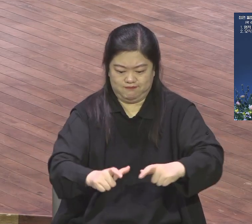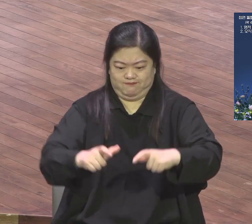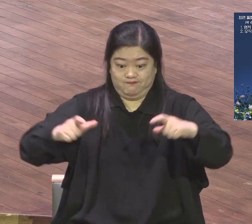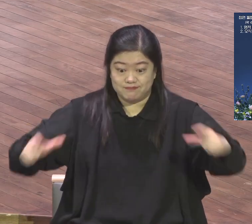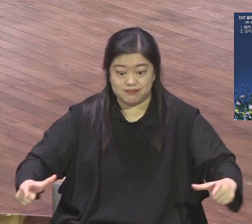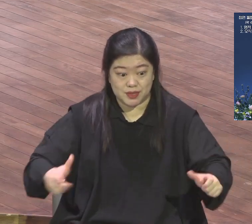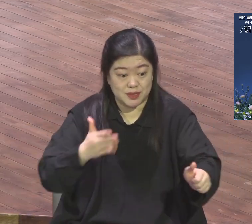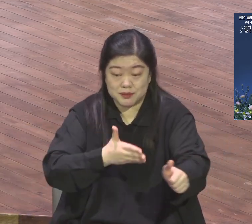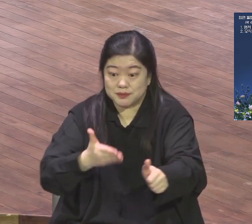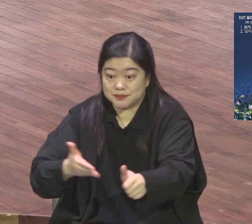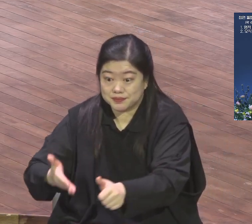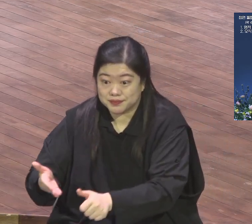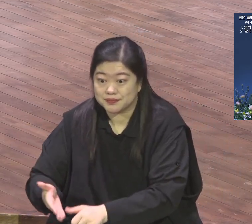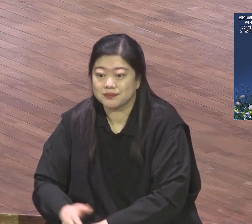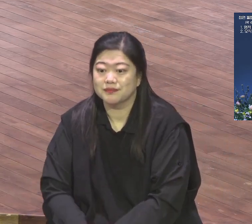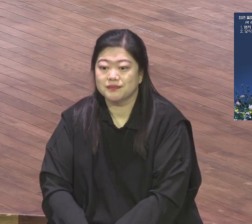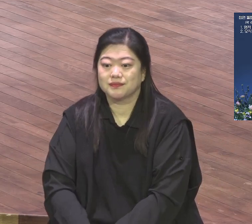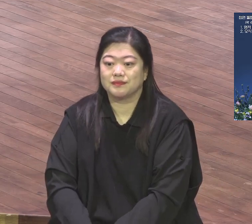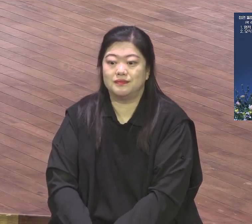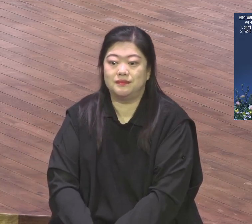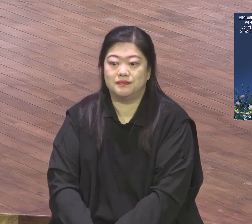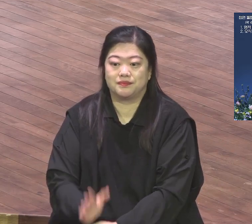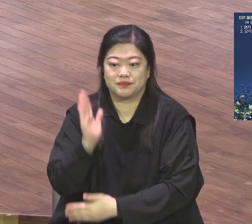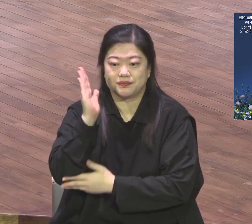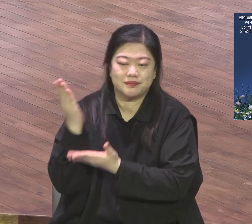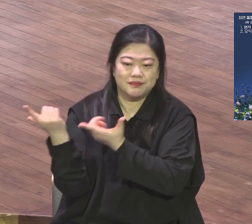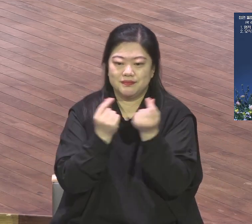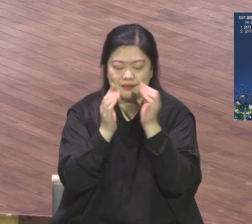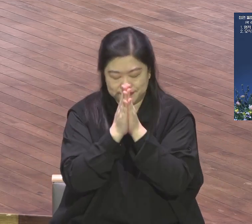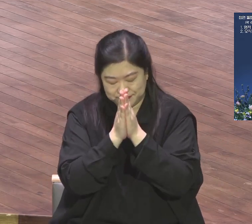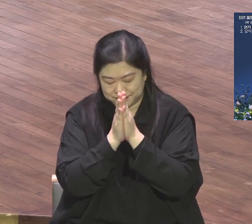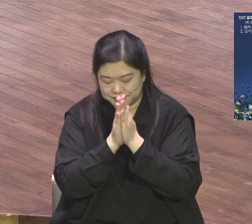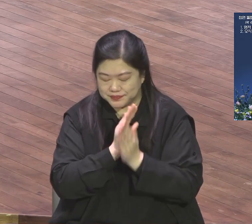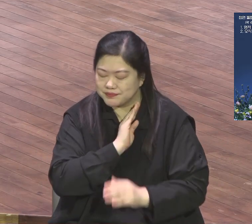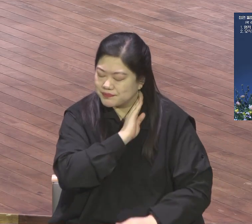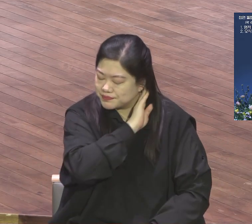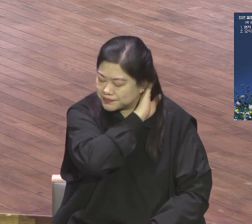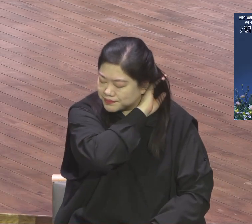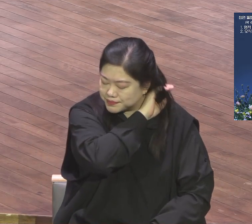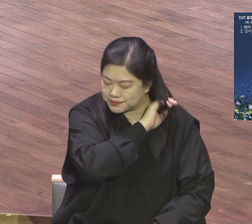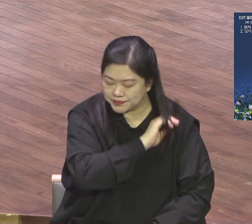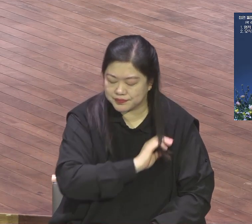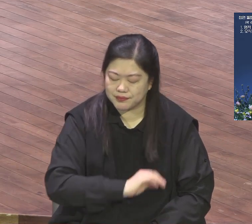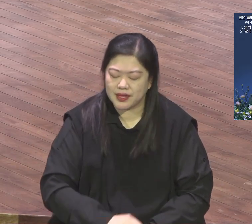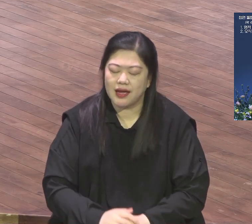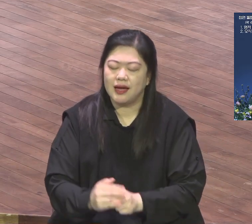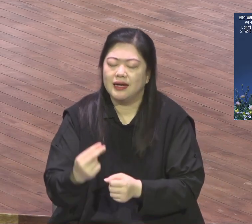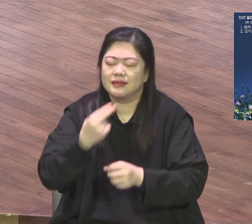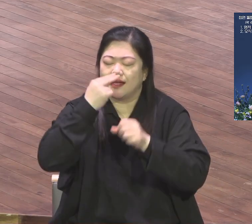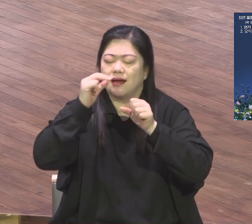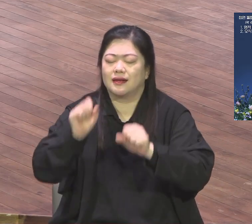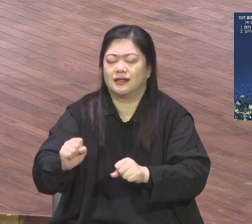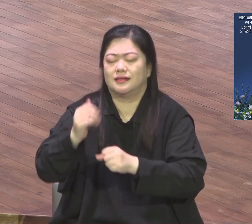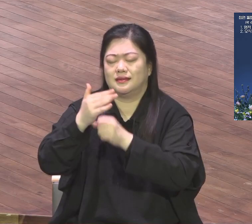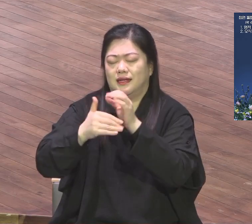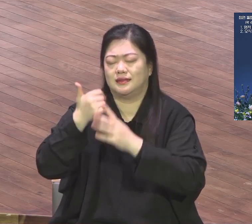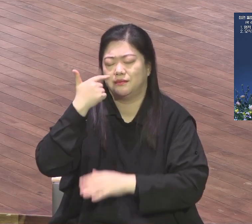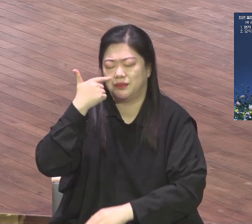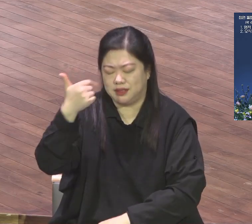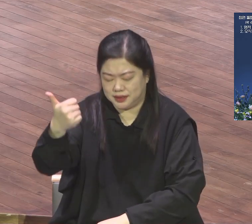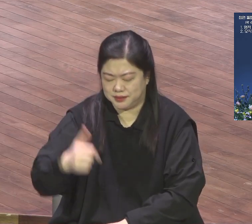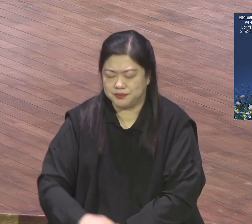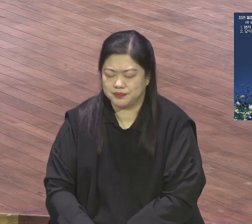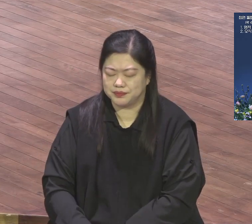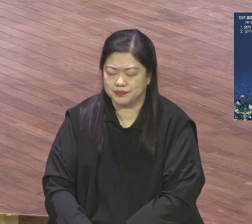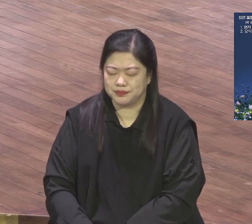다 되시기를 주님으로 축복합니다. 기도합시다. 아버지 하나님, 살아계신 아버지 하나님, 우리